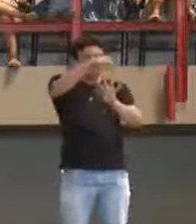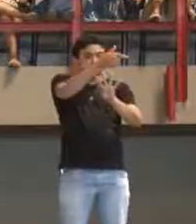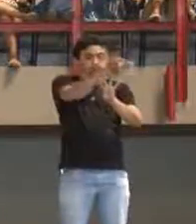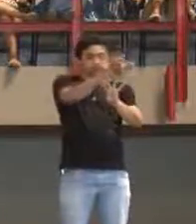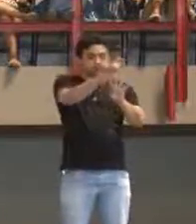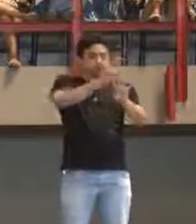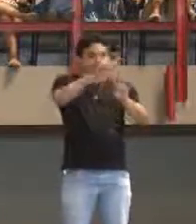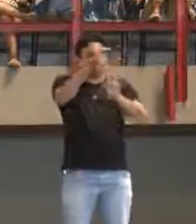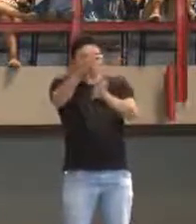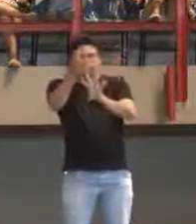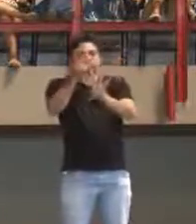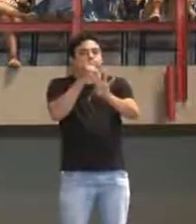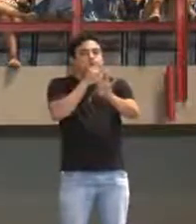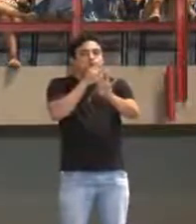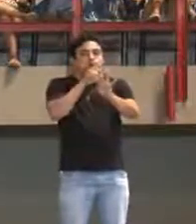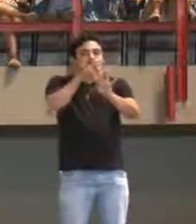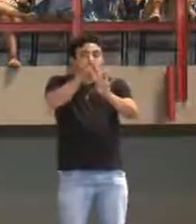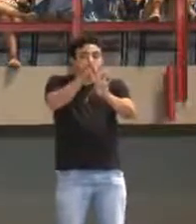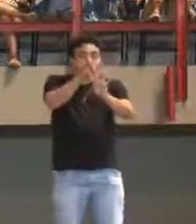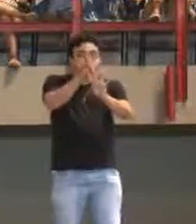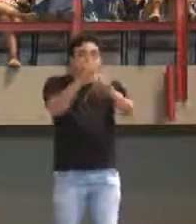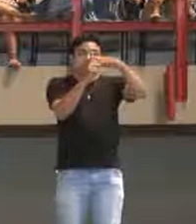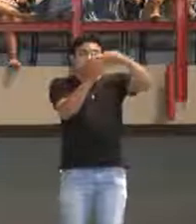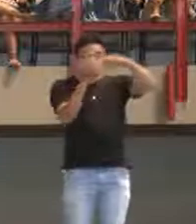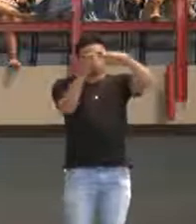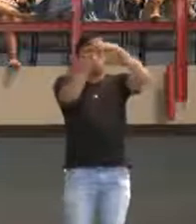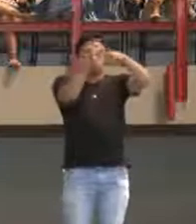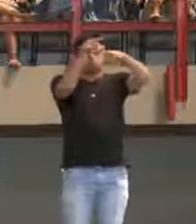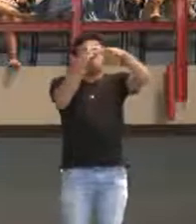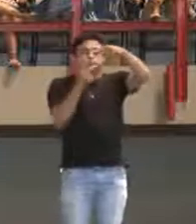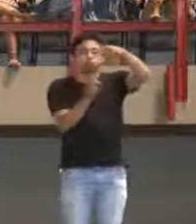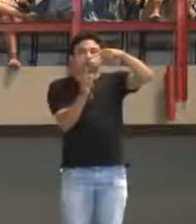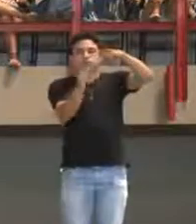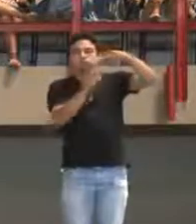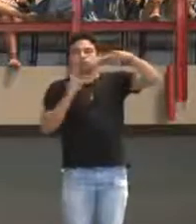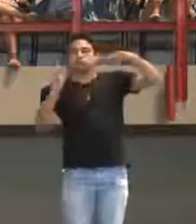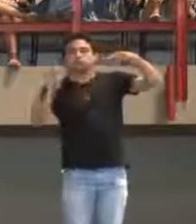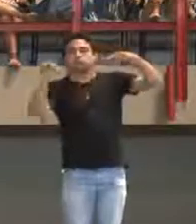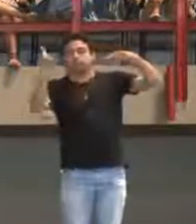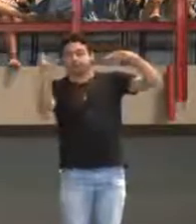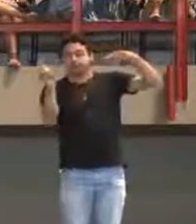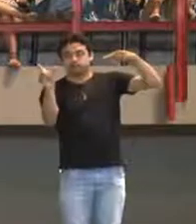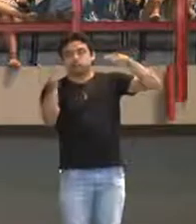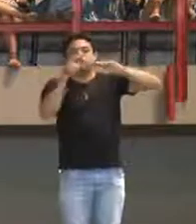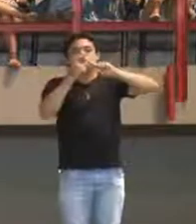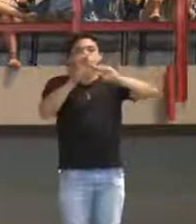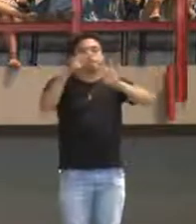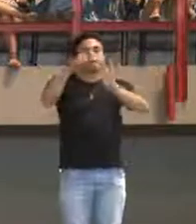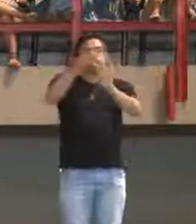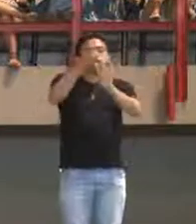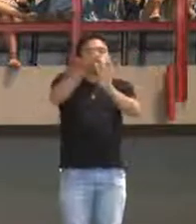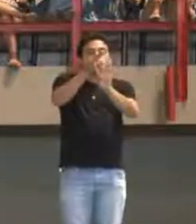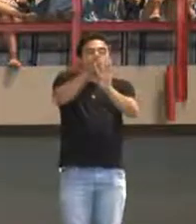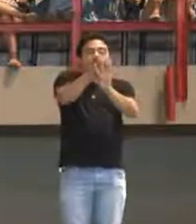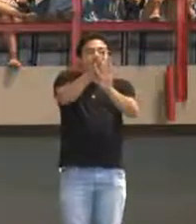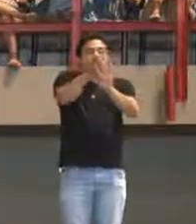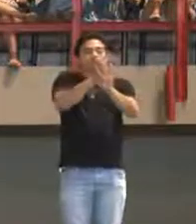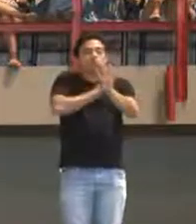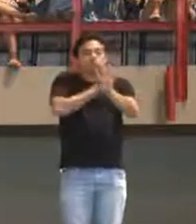A mediana, no caso, é a média entre eles. Só que como os valores são iguais,